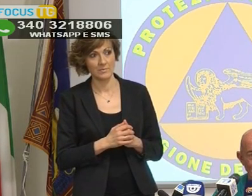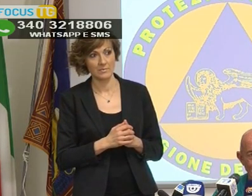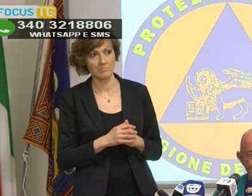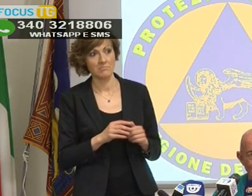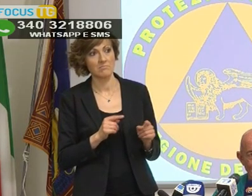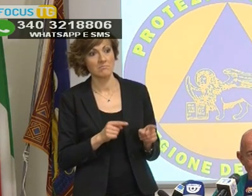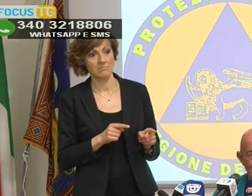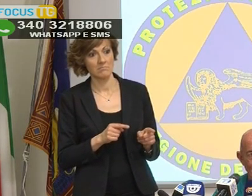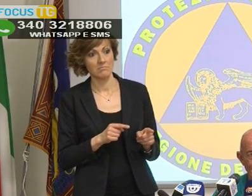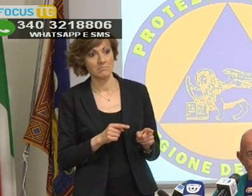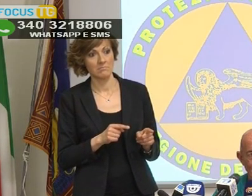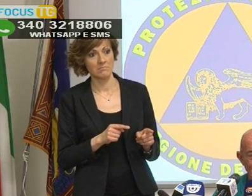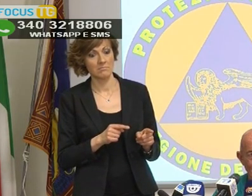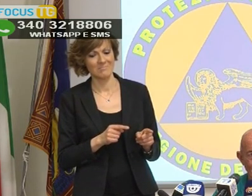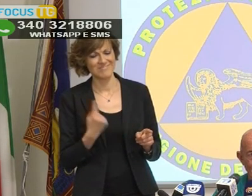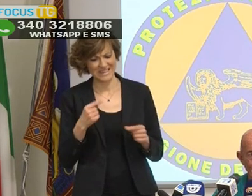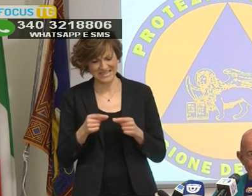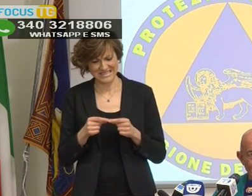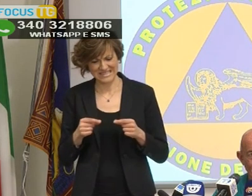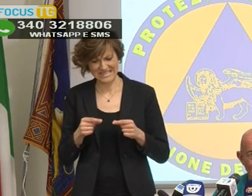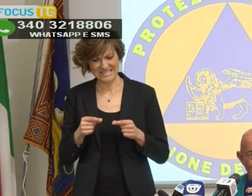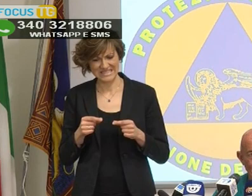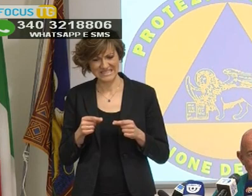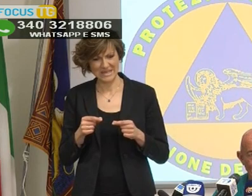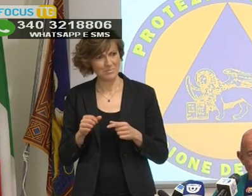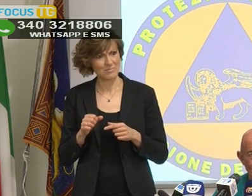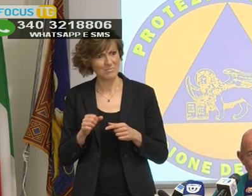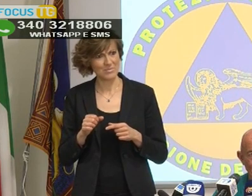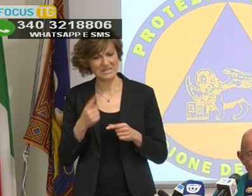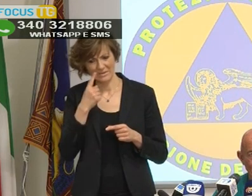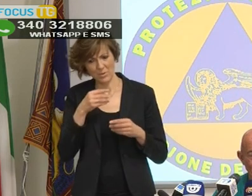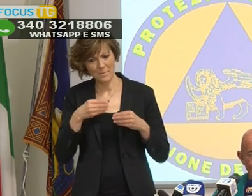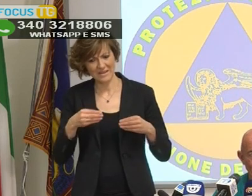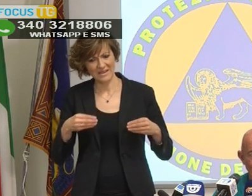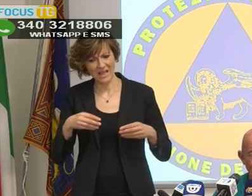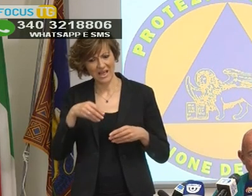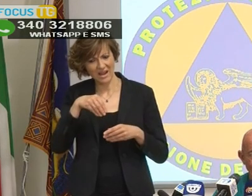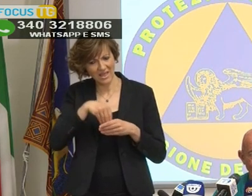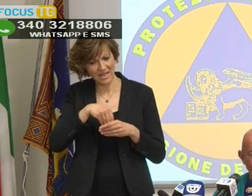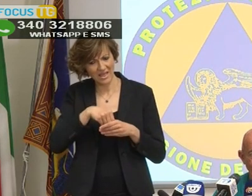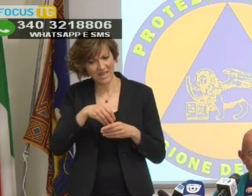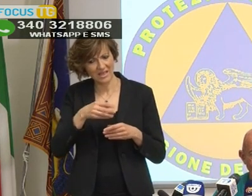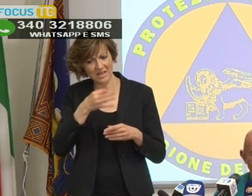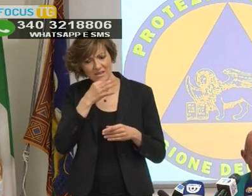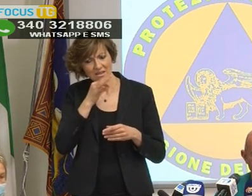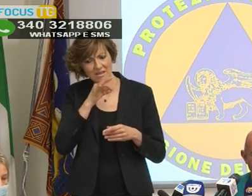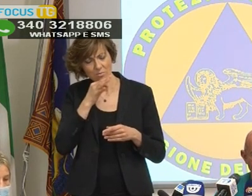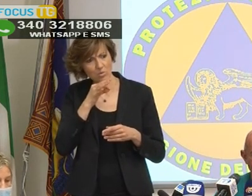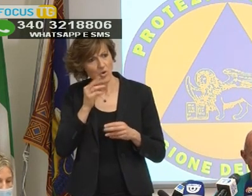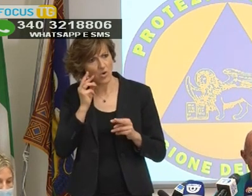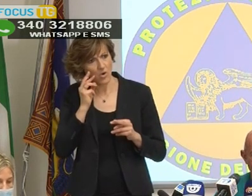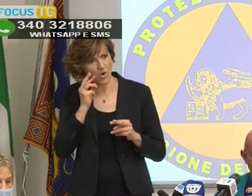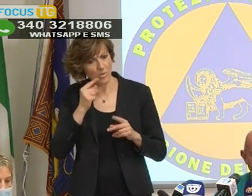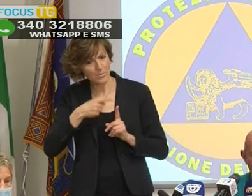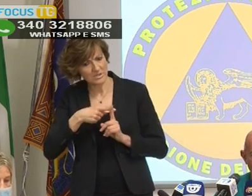Lei ha accennato lì a una saponetta. Che cosa, di cosa si tratta? È il materiale che consente di verificare